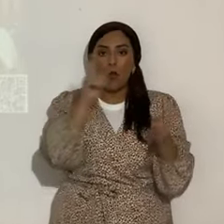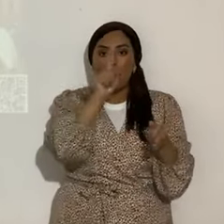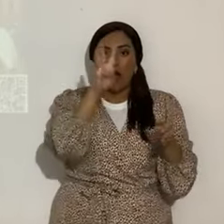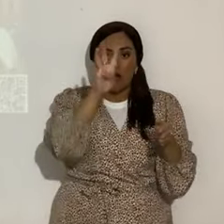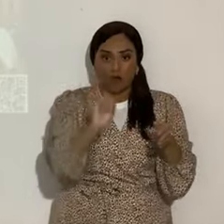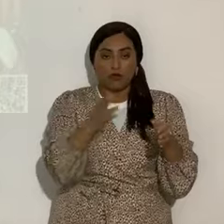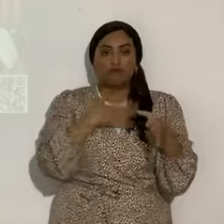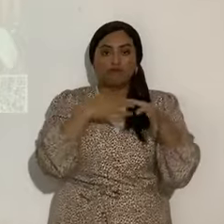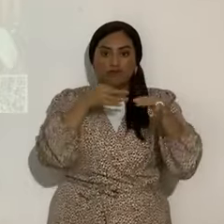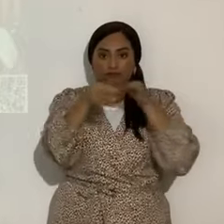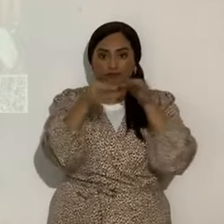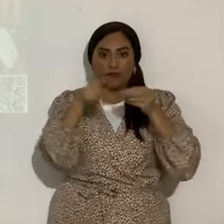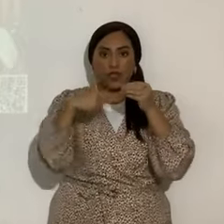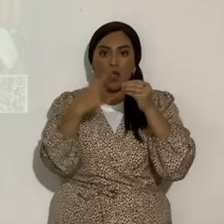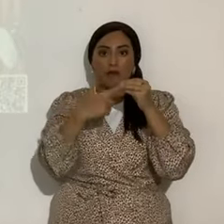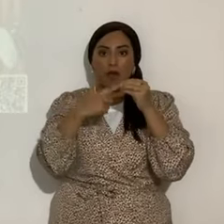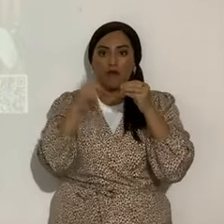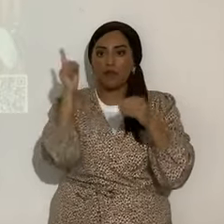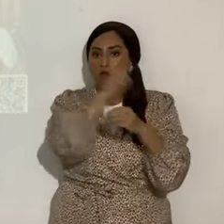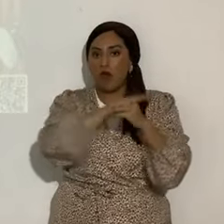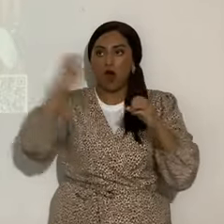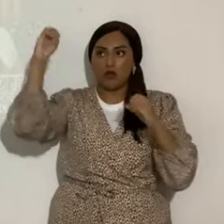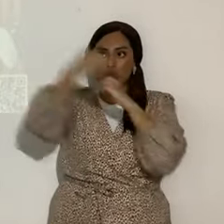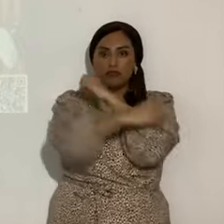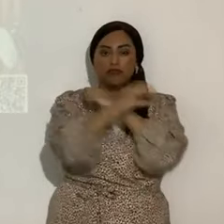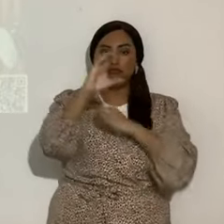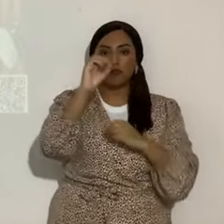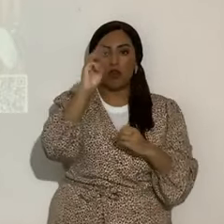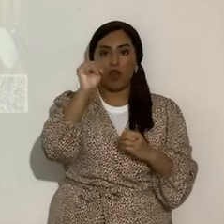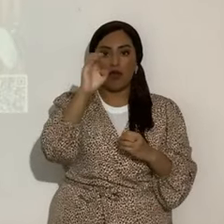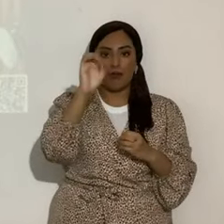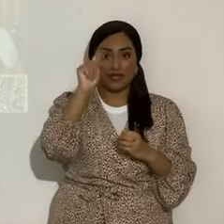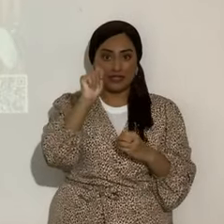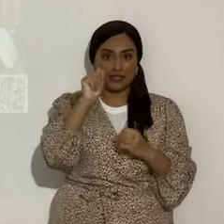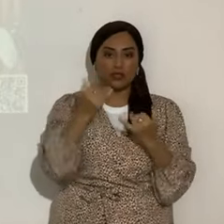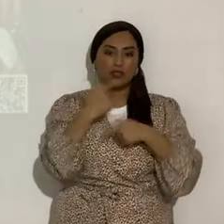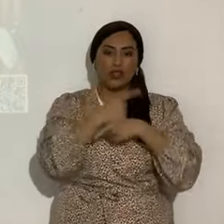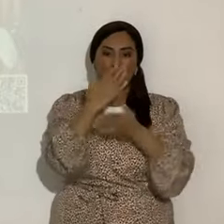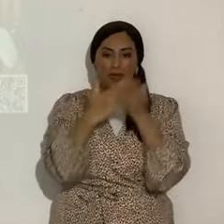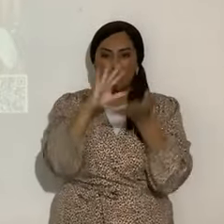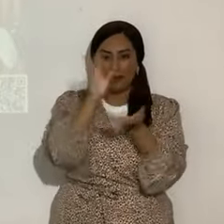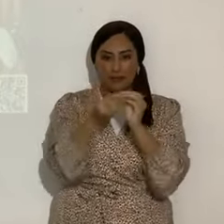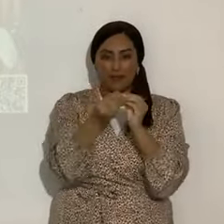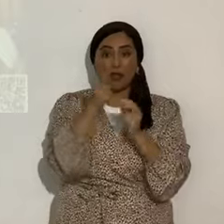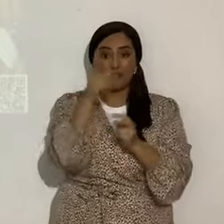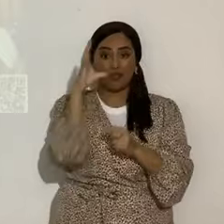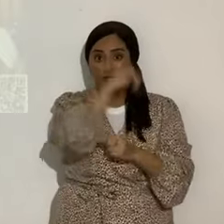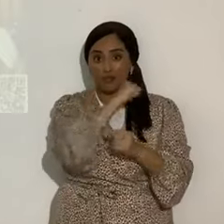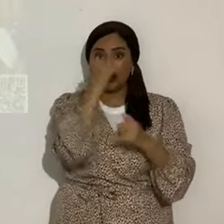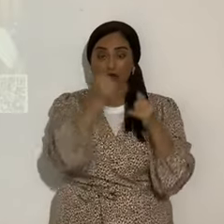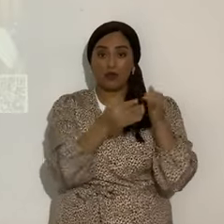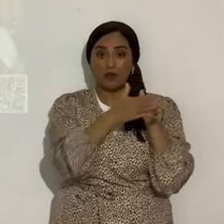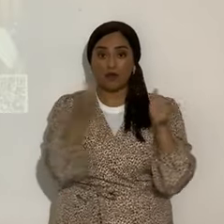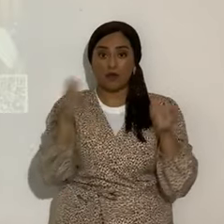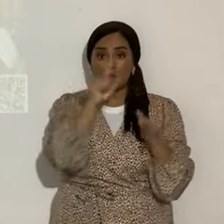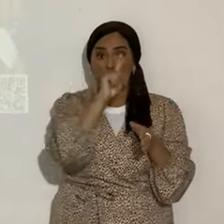Ahí explico sobre el cometa intruso. De hecho, ahorita voy a hacer un breve resumen. Y los que no vieron esa recta final 140,